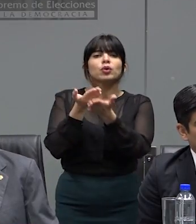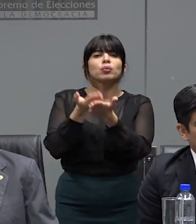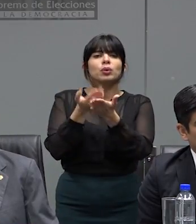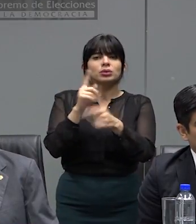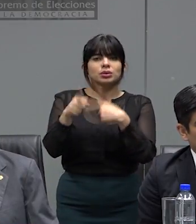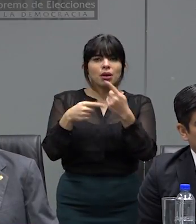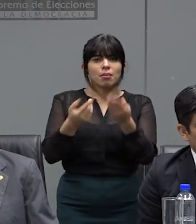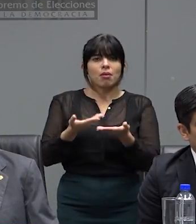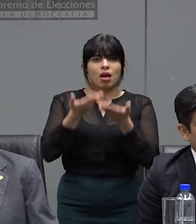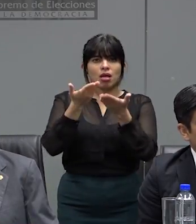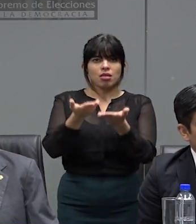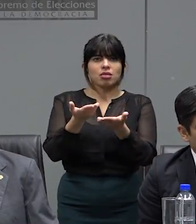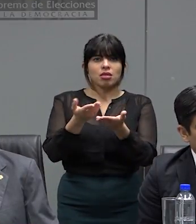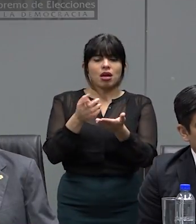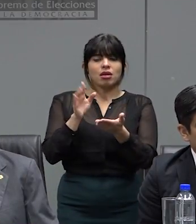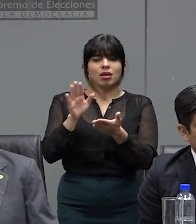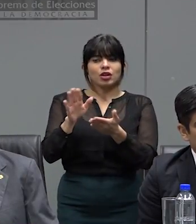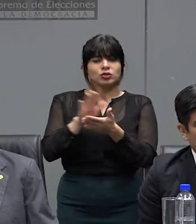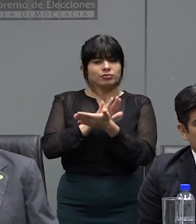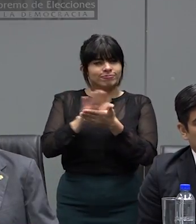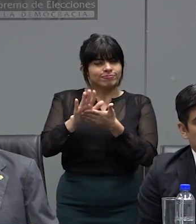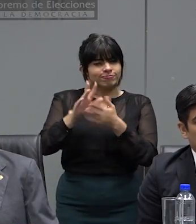en su genuina dimensión.